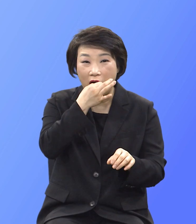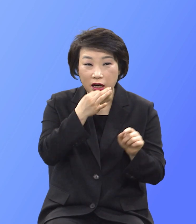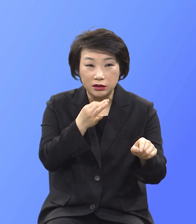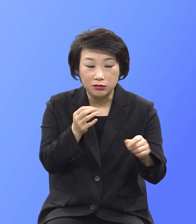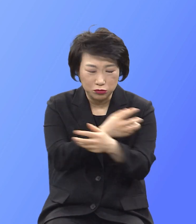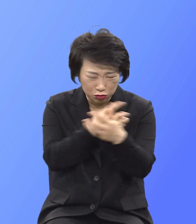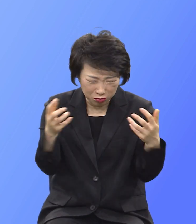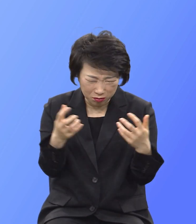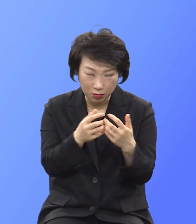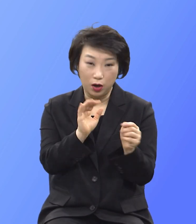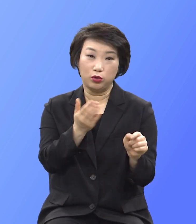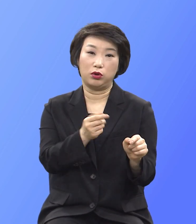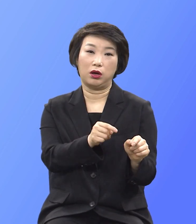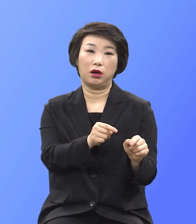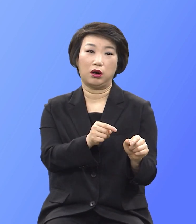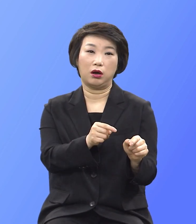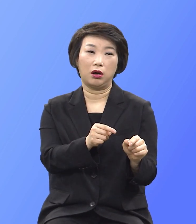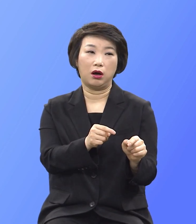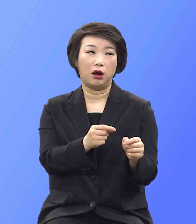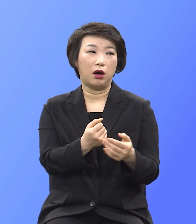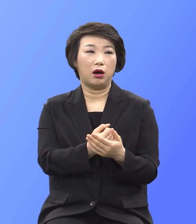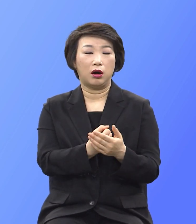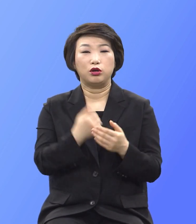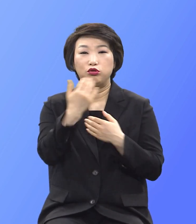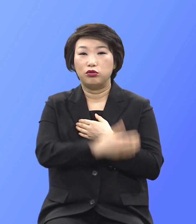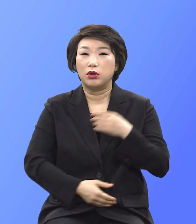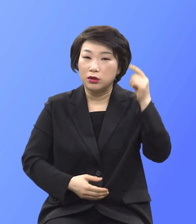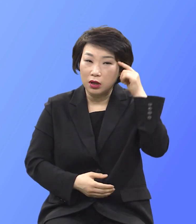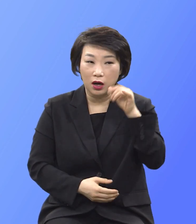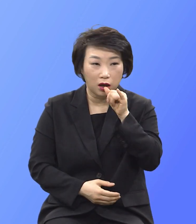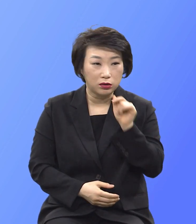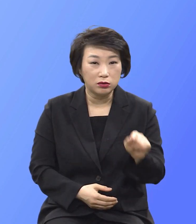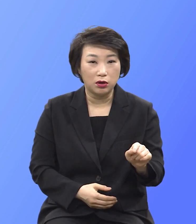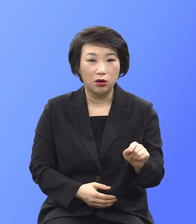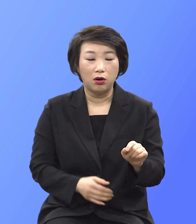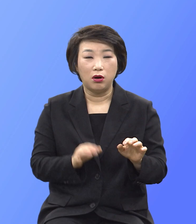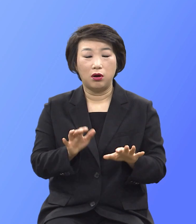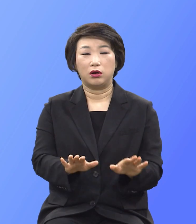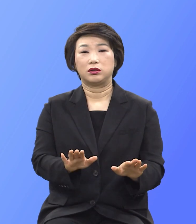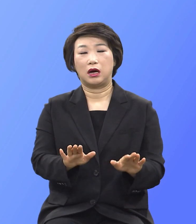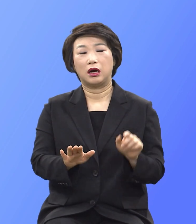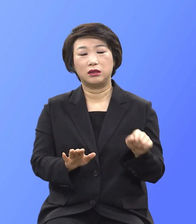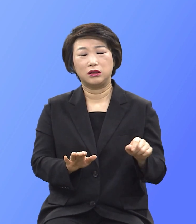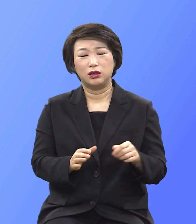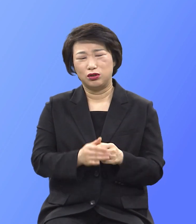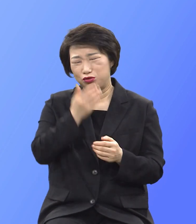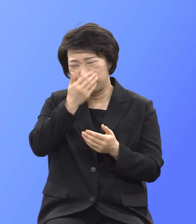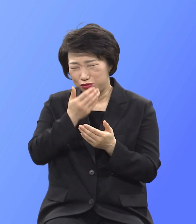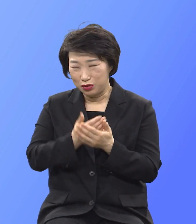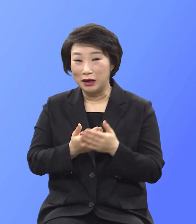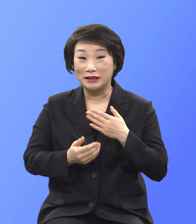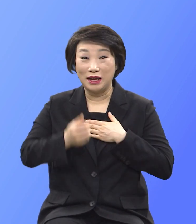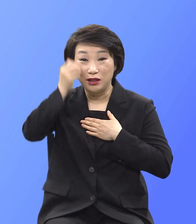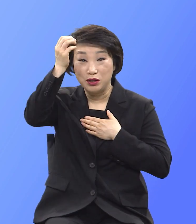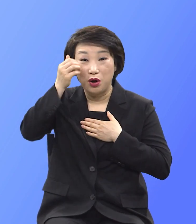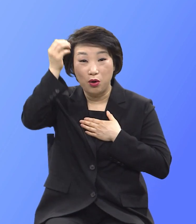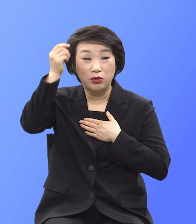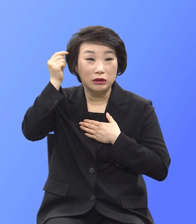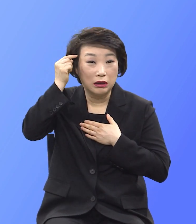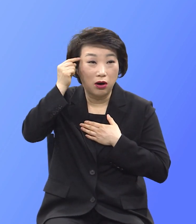욕심으로 가득한 육신의 생각으로 그토록 중요한 자기